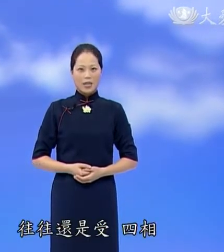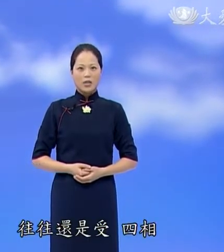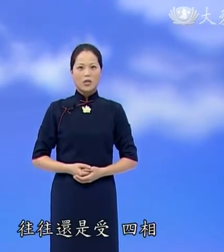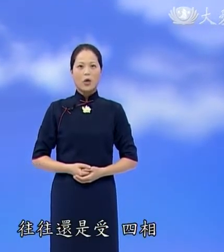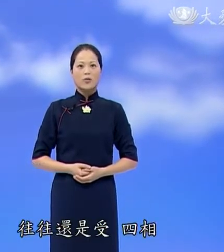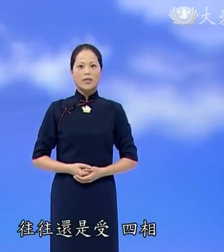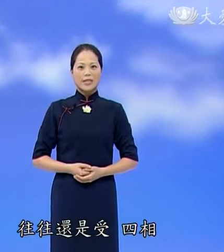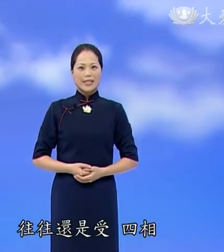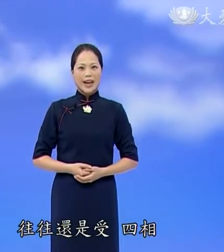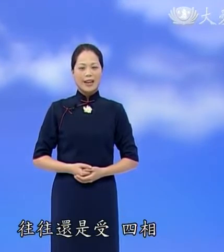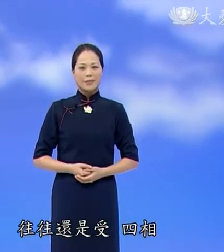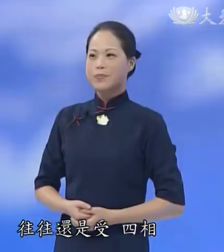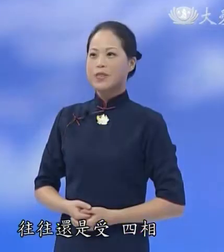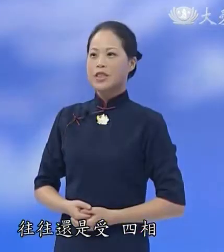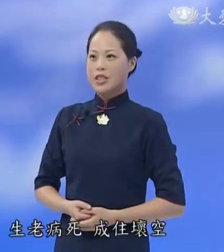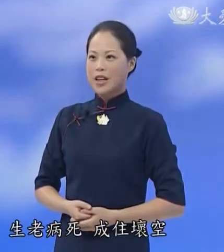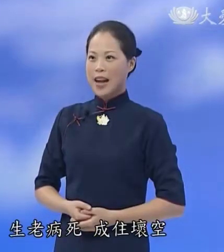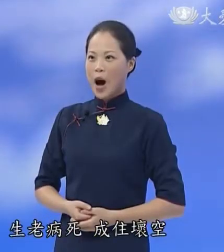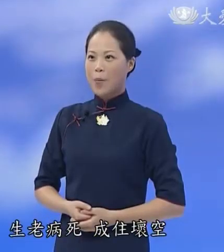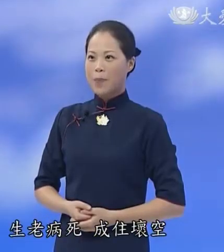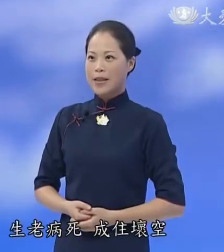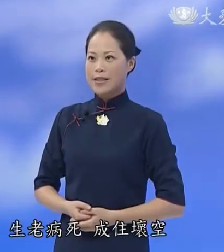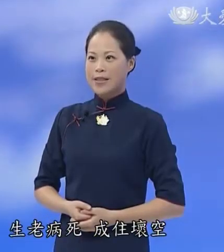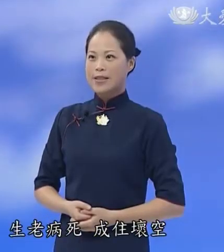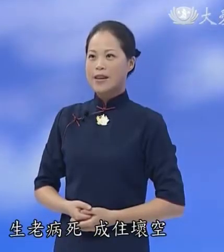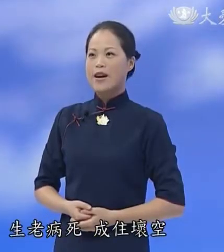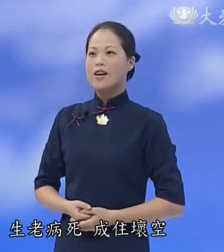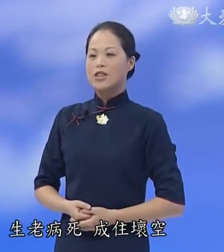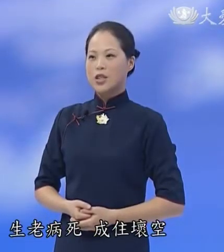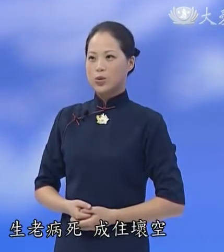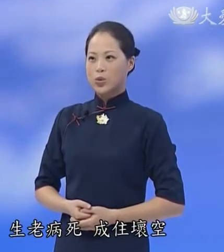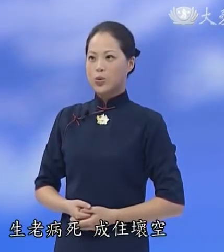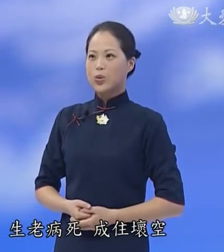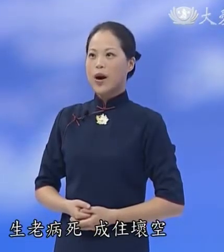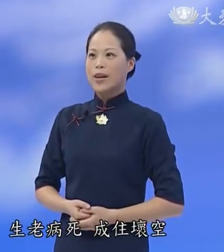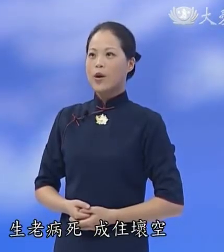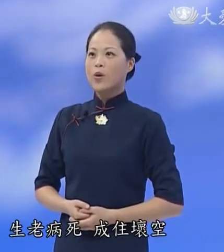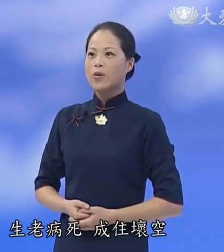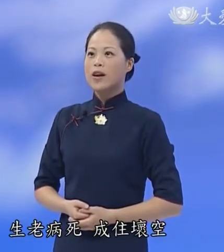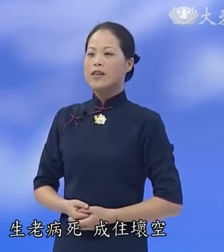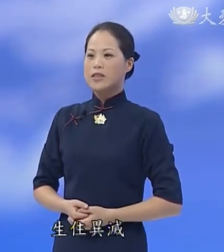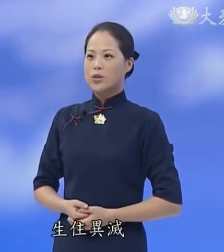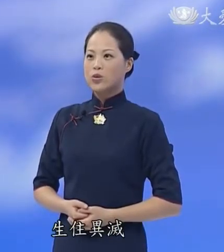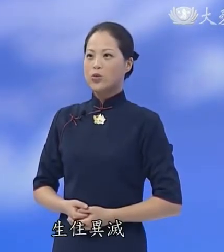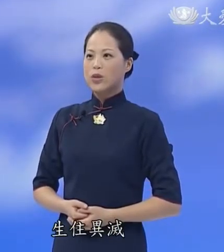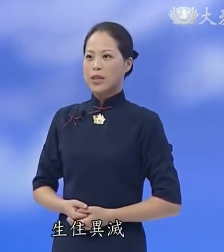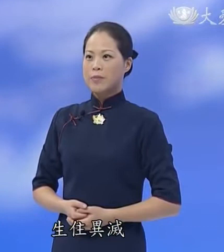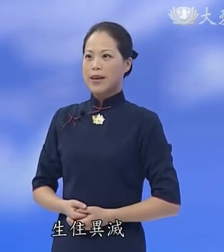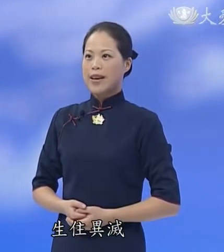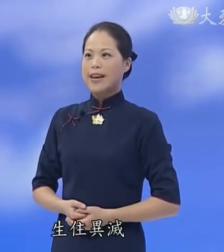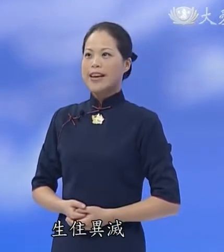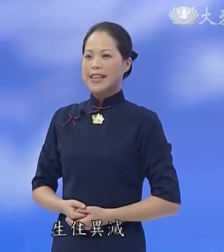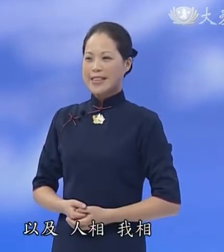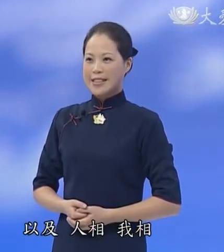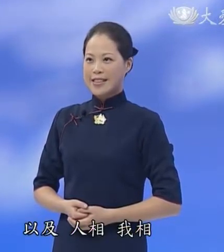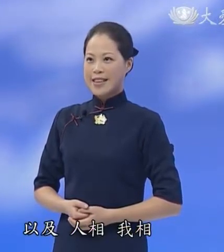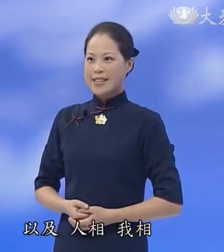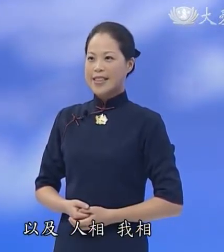是受四相，生老病死、成住坏空、生住意灭，以及人